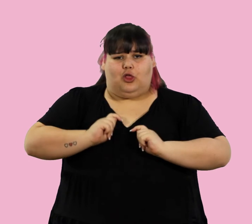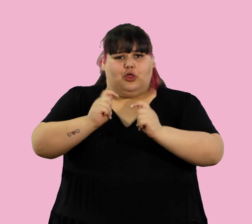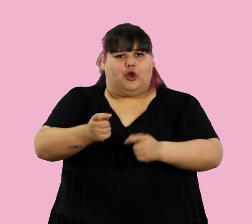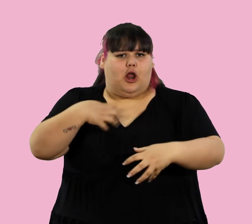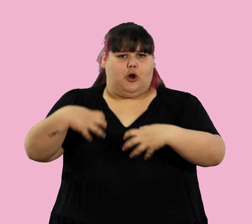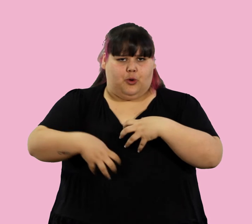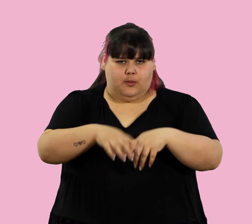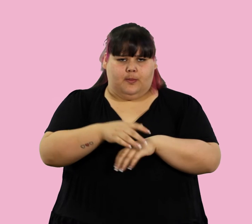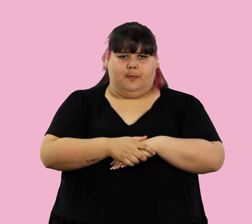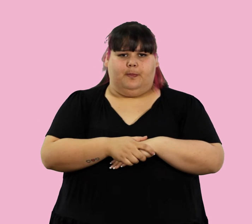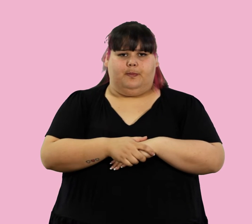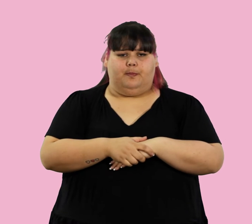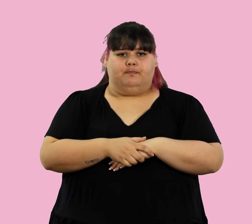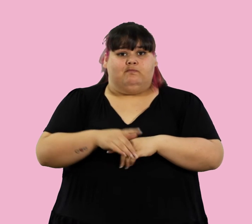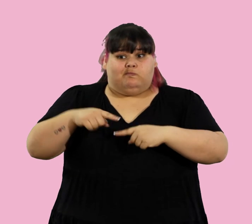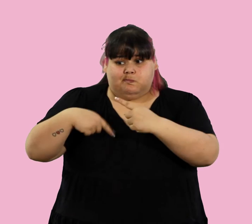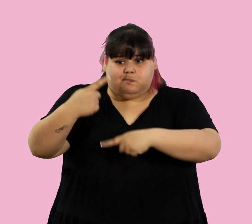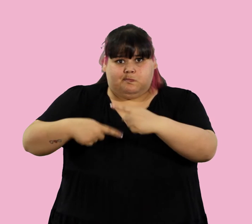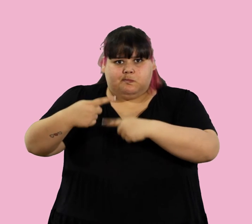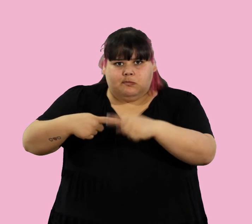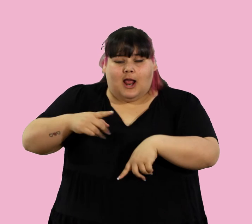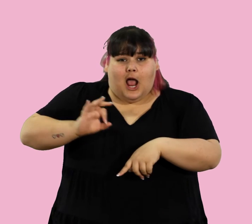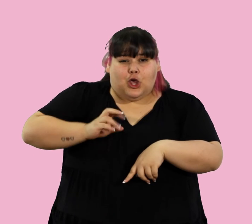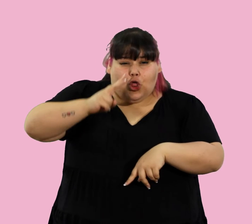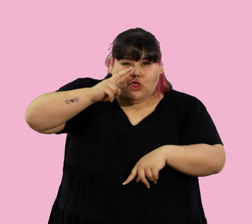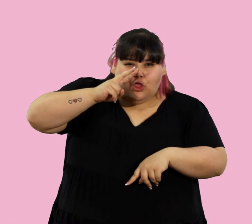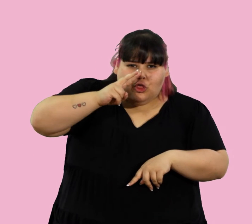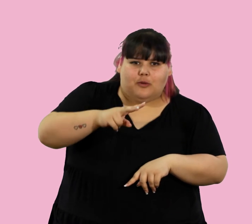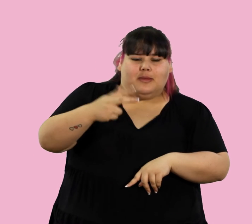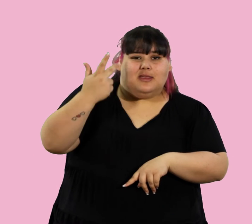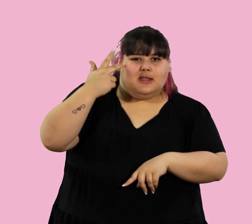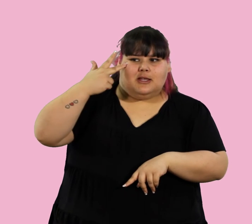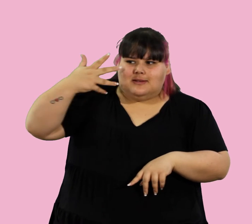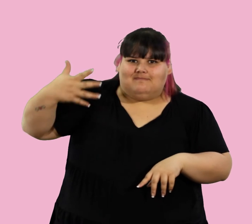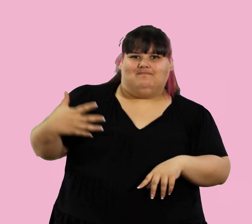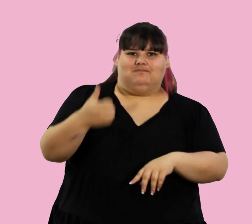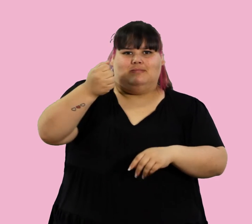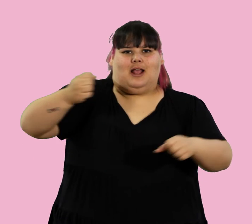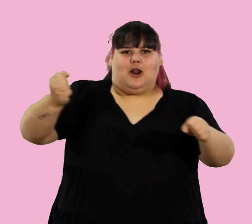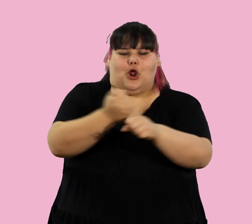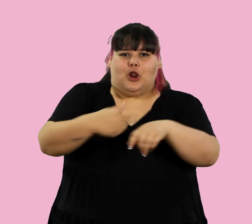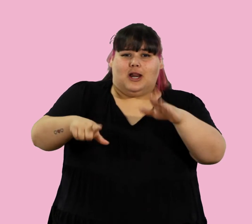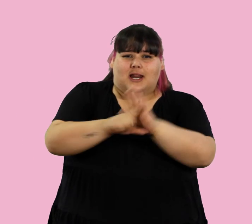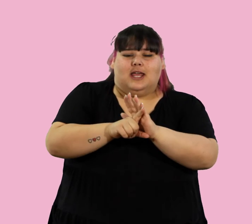órganos, logrando que en el 2018 se sancionara la ley número